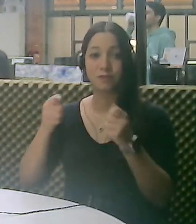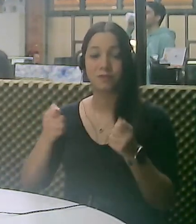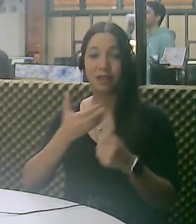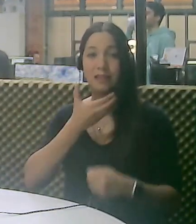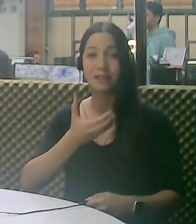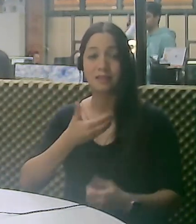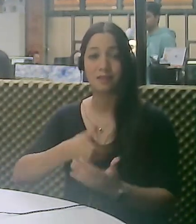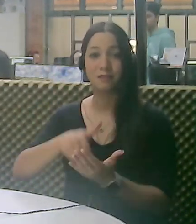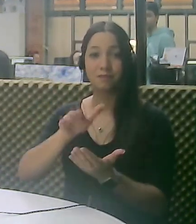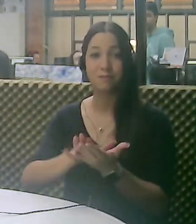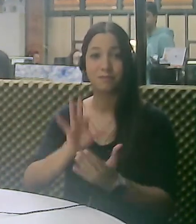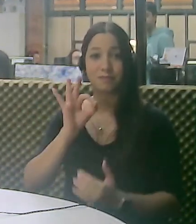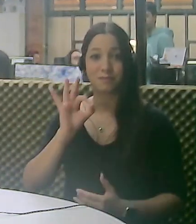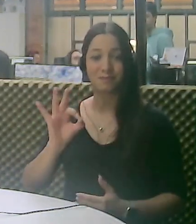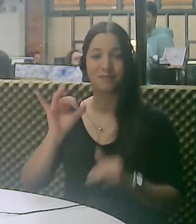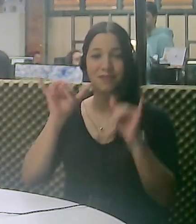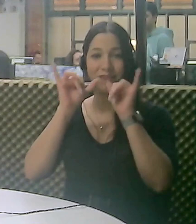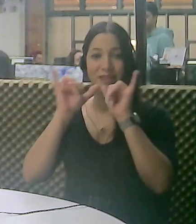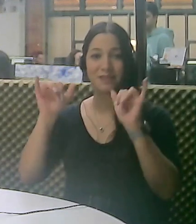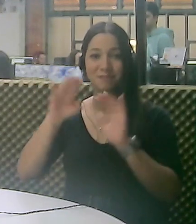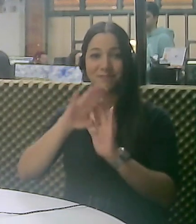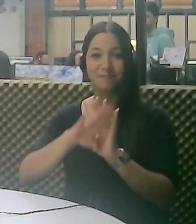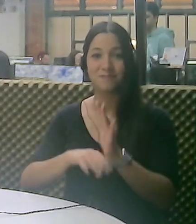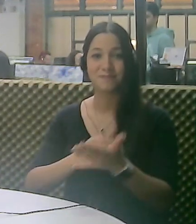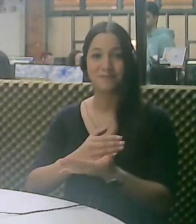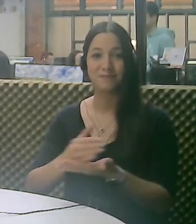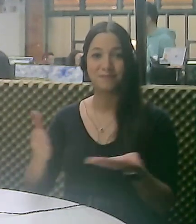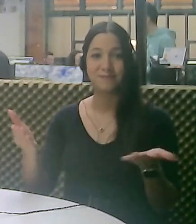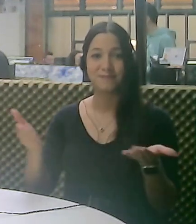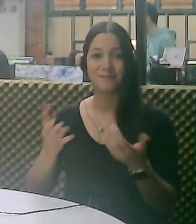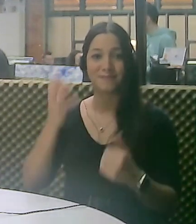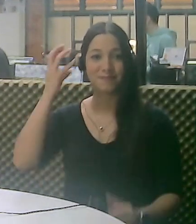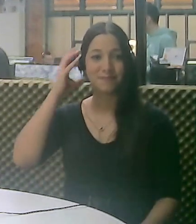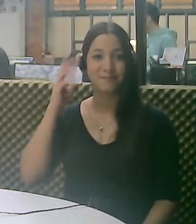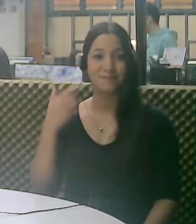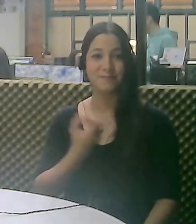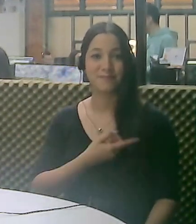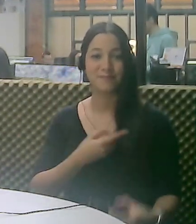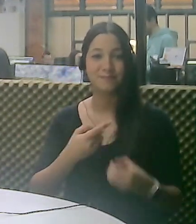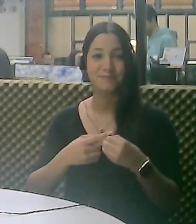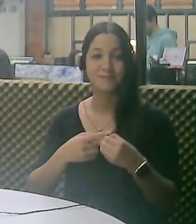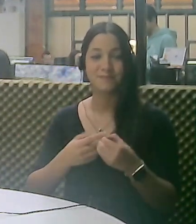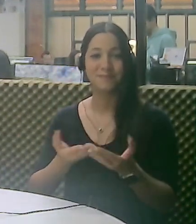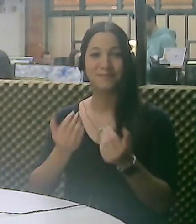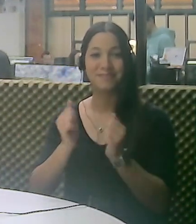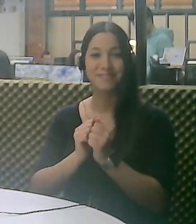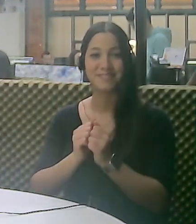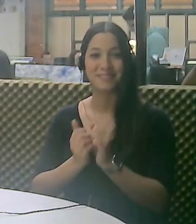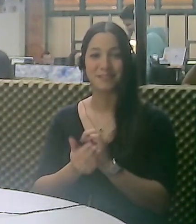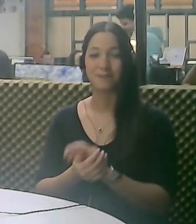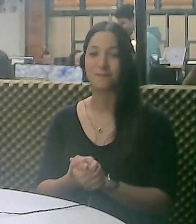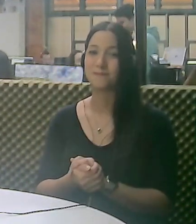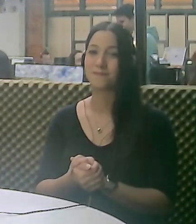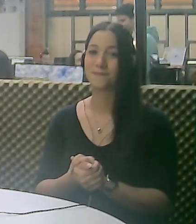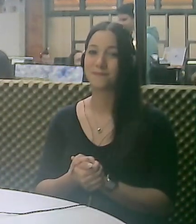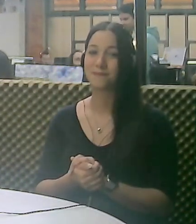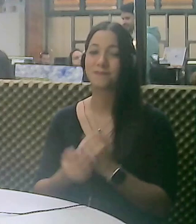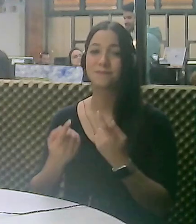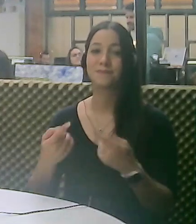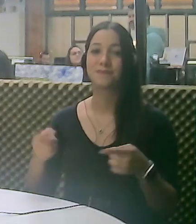do Nota Certa. Essas e outras notícias a partir de agora na Rádio Nossa Cidade. Vem com a gente!